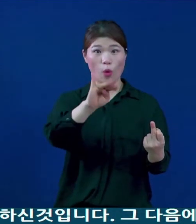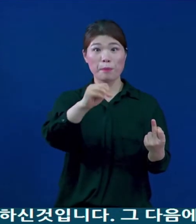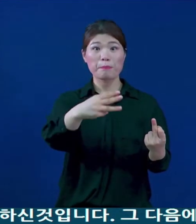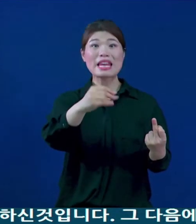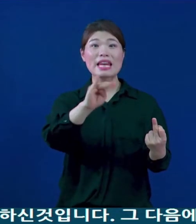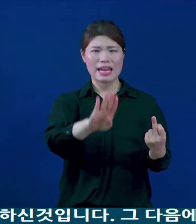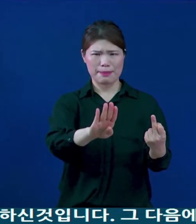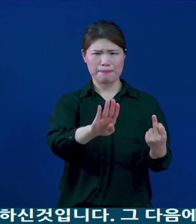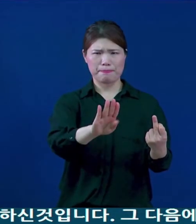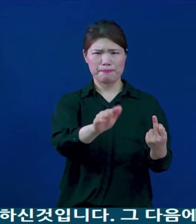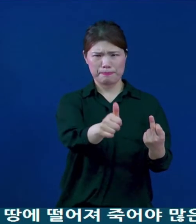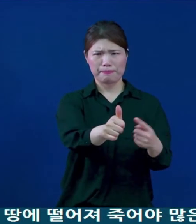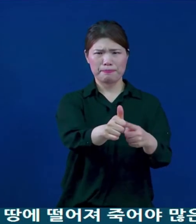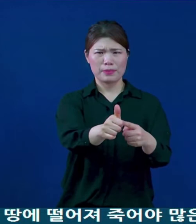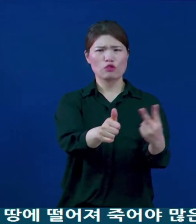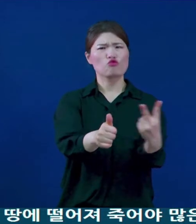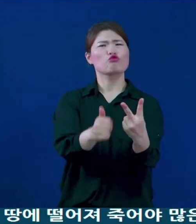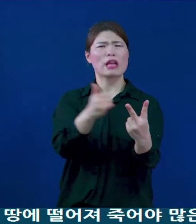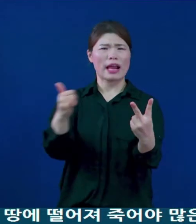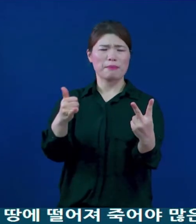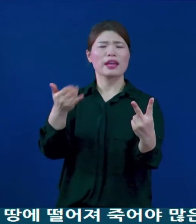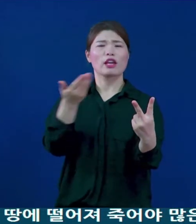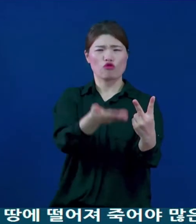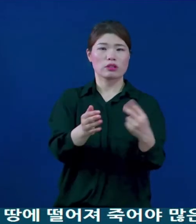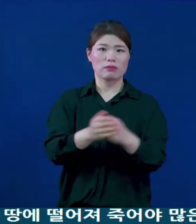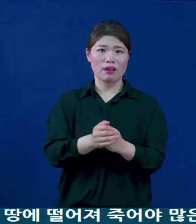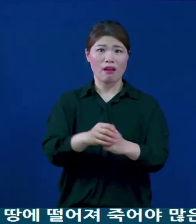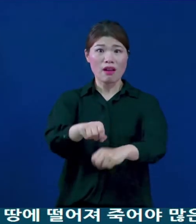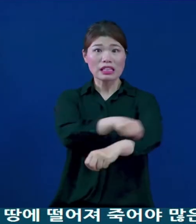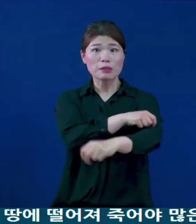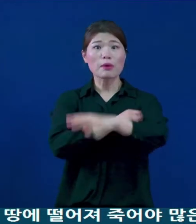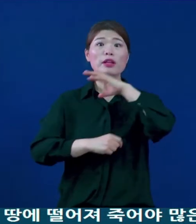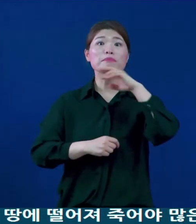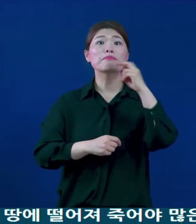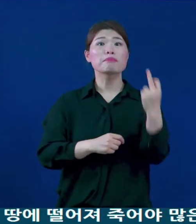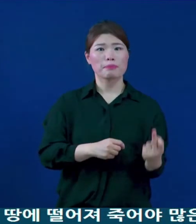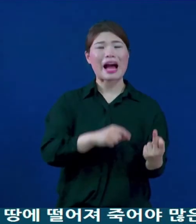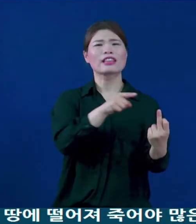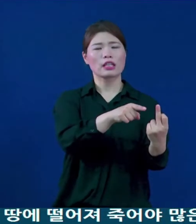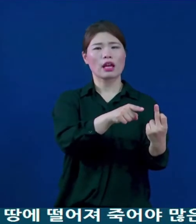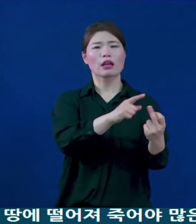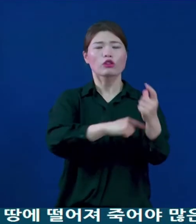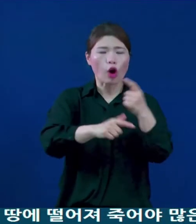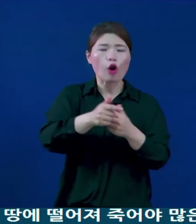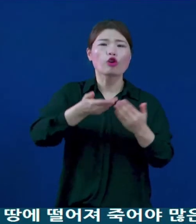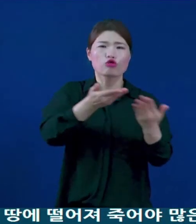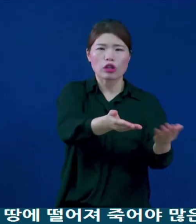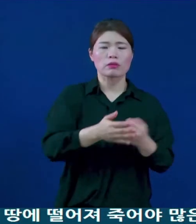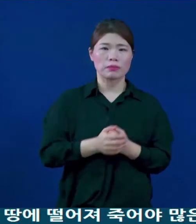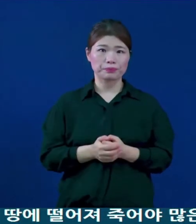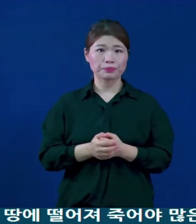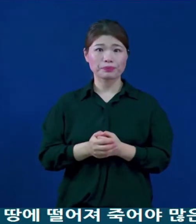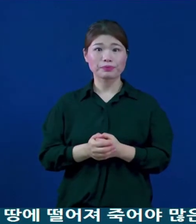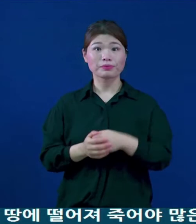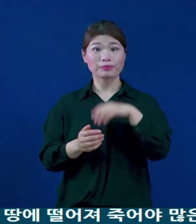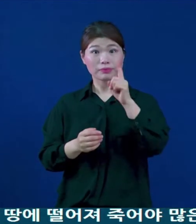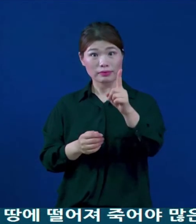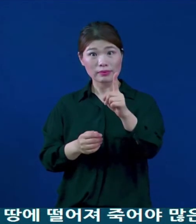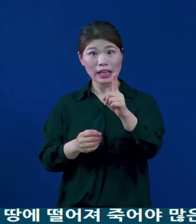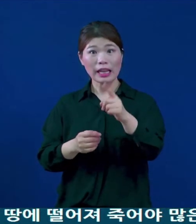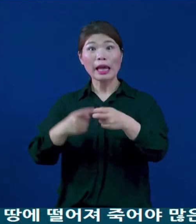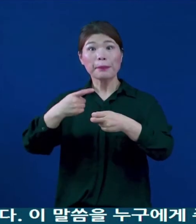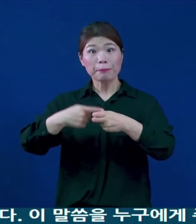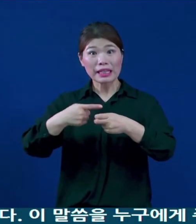특별히 안드레에게 준 겁니다. 안드레에게 한 알의 밀이 땅에 떨어져 죽어야 많은 열매를 맺는다.